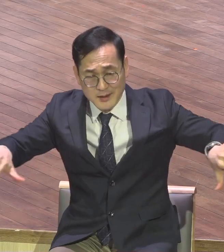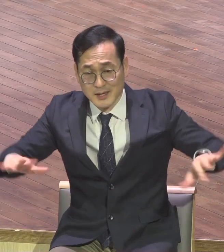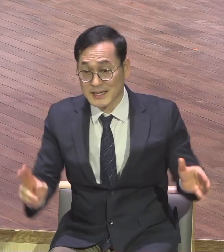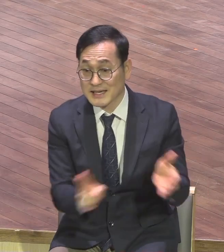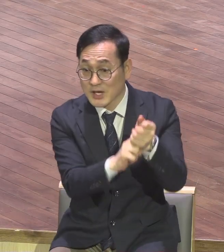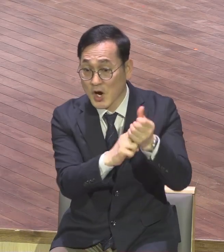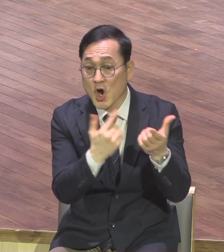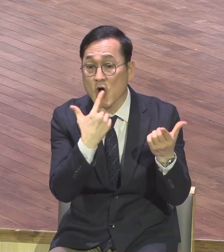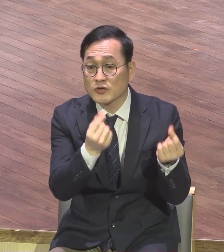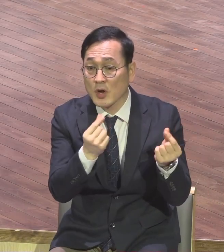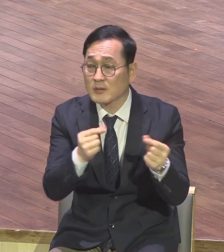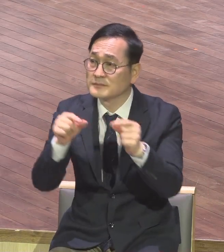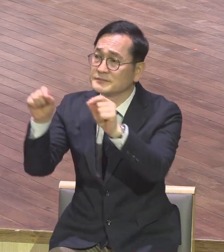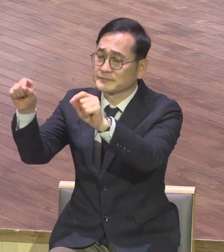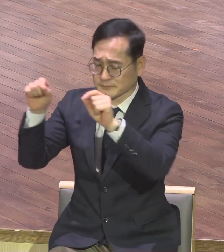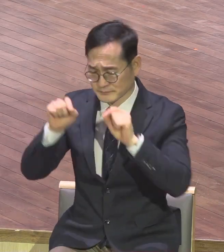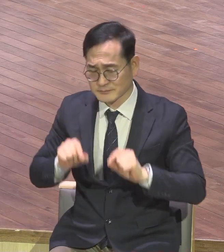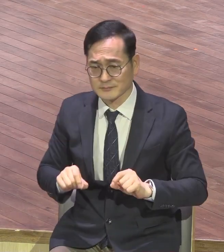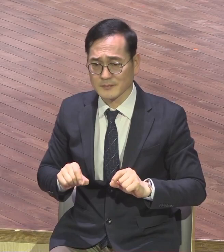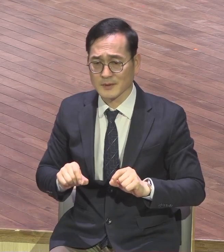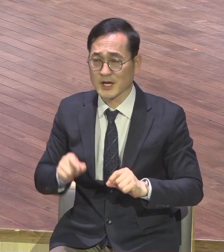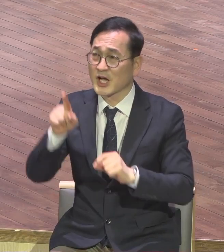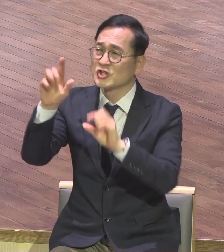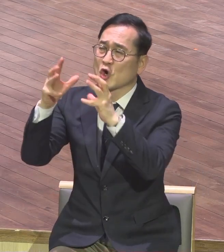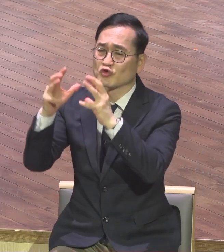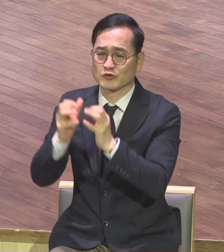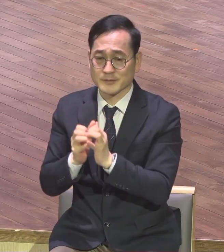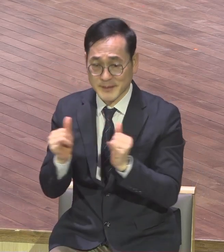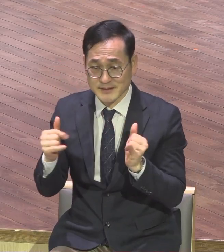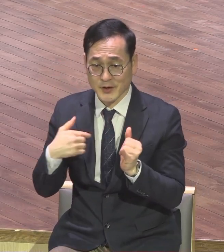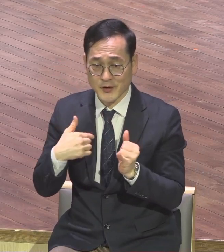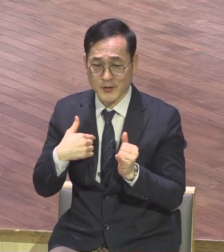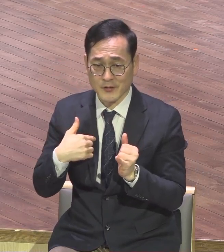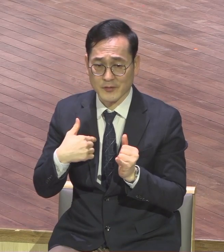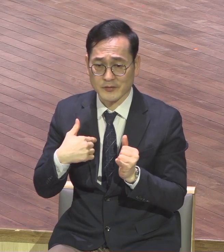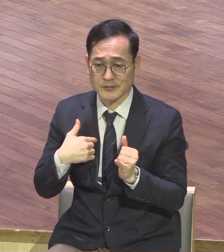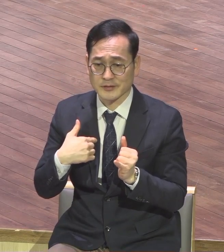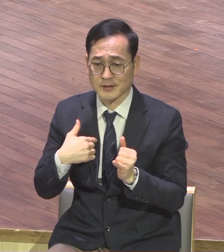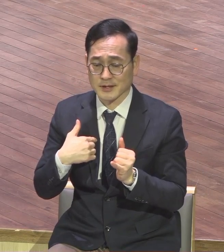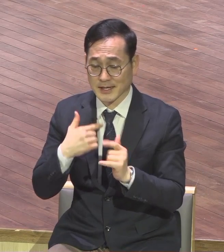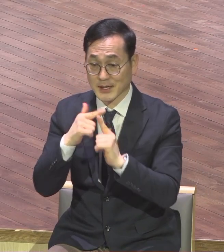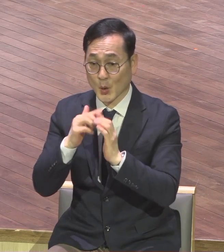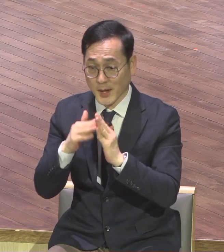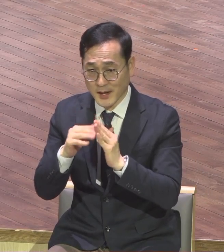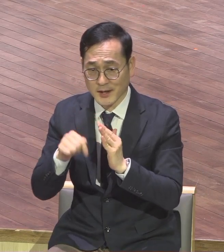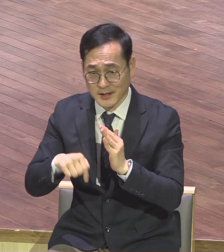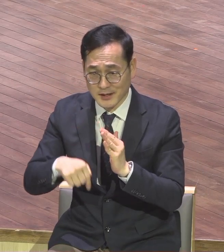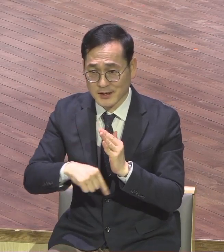것이지요. 천국 시민권자들만이 할 수 있는 이 헌신이에요.